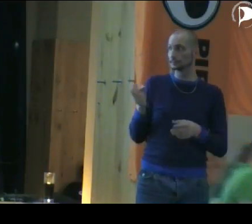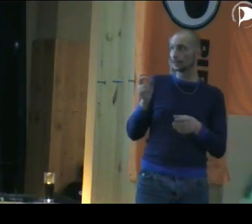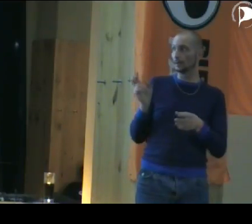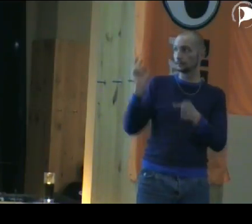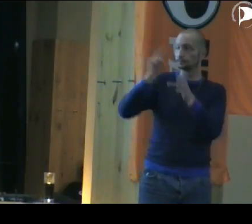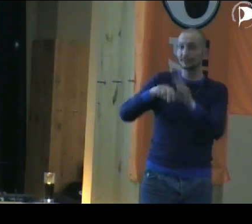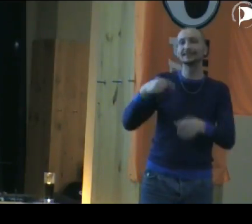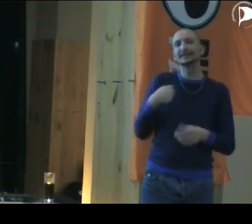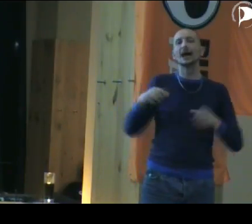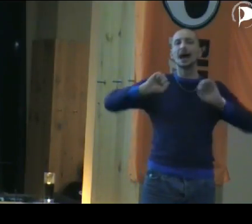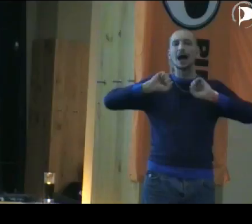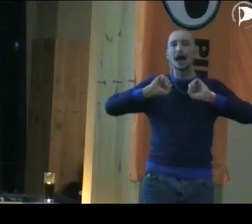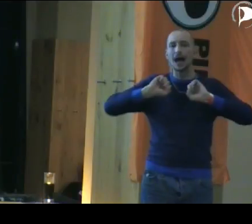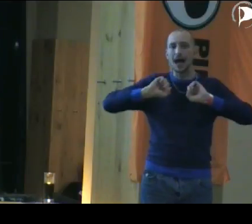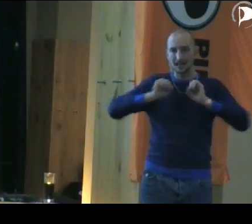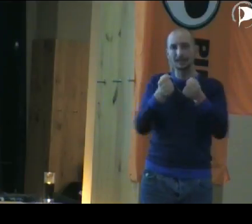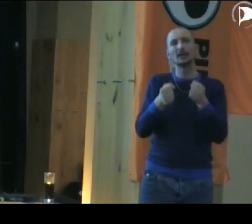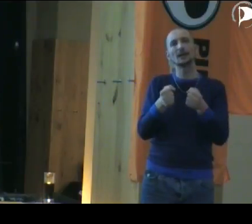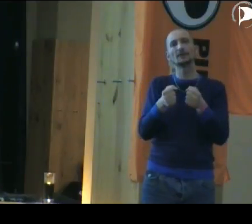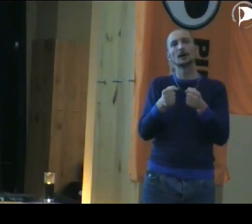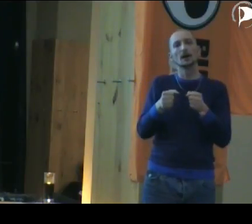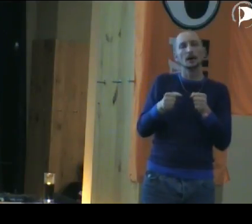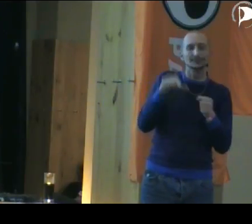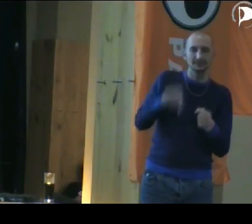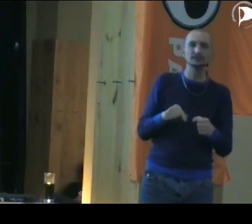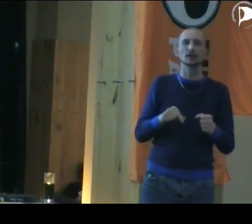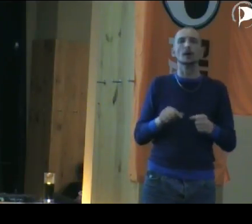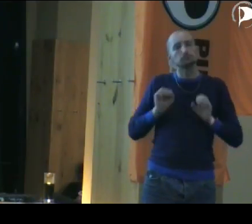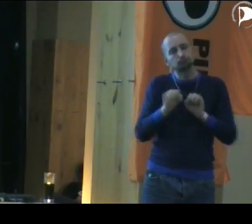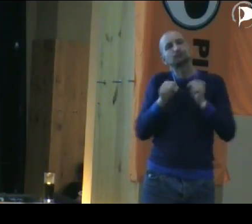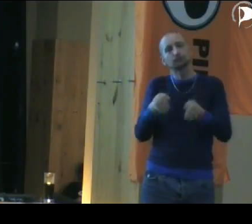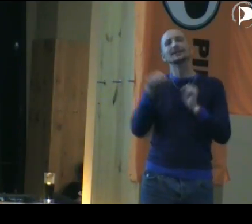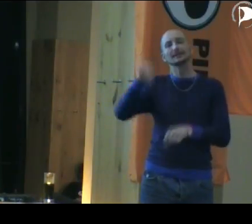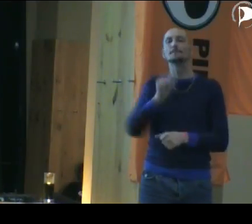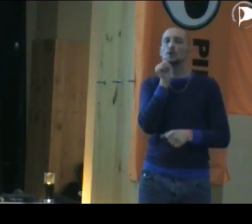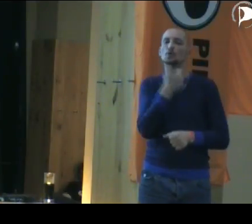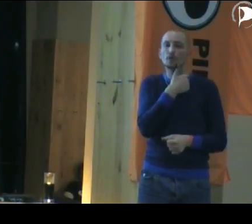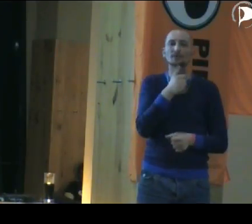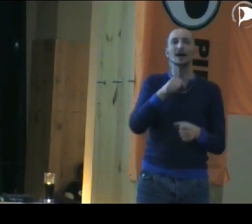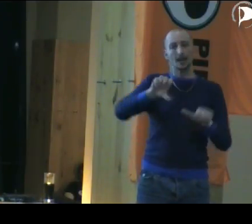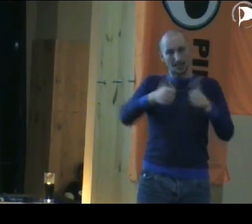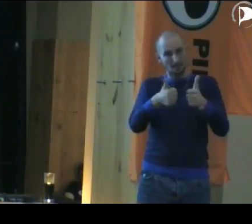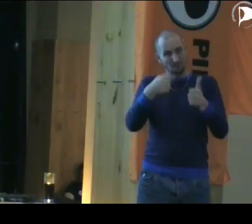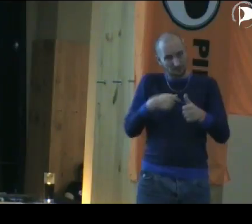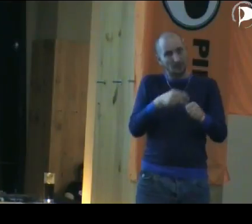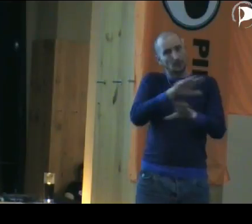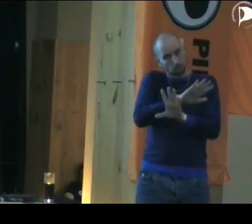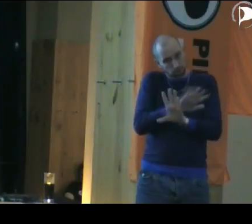engagieren haben derzeit aber ist groß neben ausgeschrieben anders gesagt